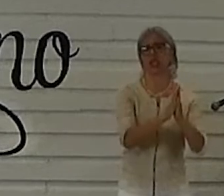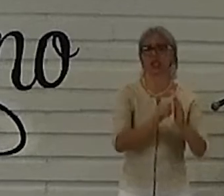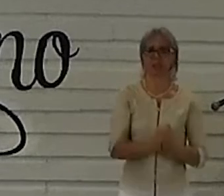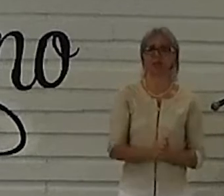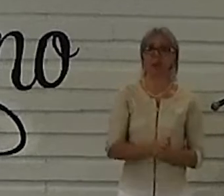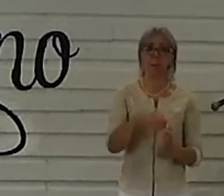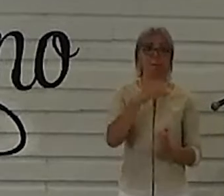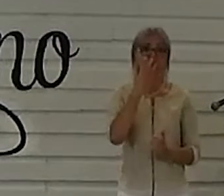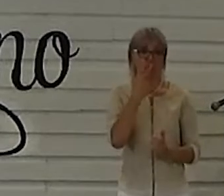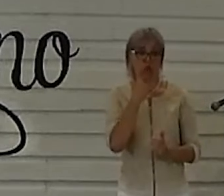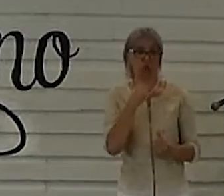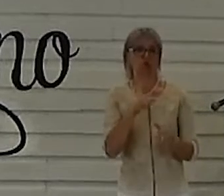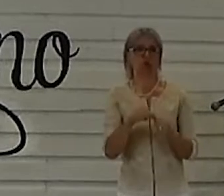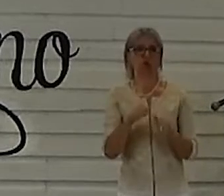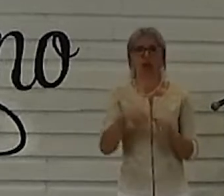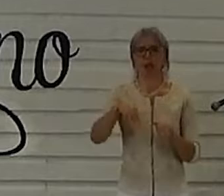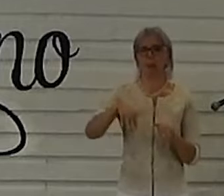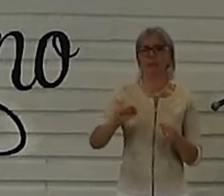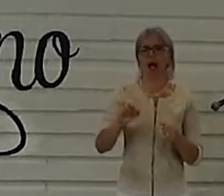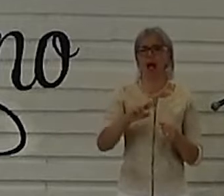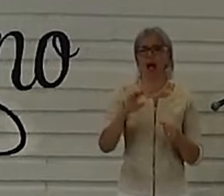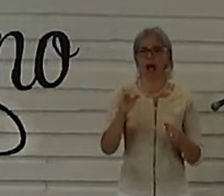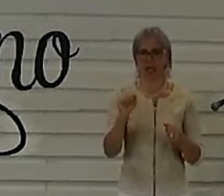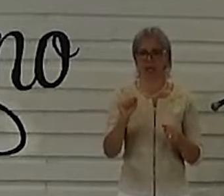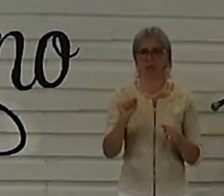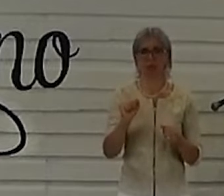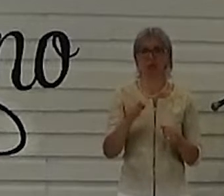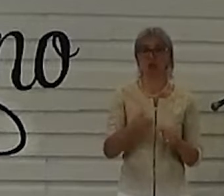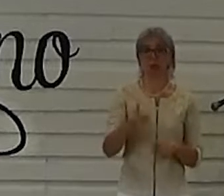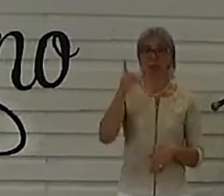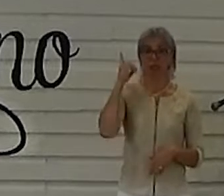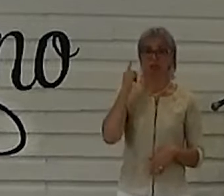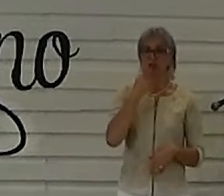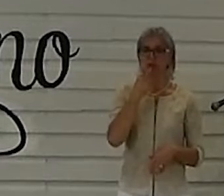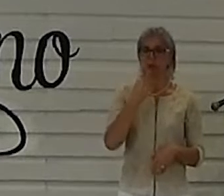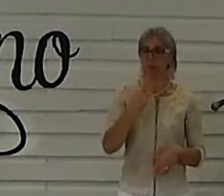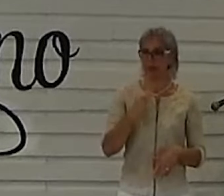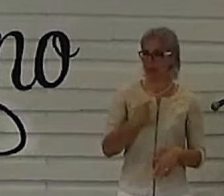Mara. Dove sei, Mara? Eccola lì, domenica scorsa. Mara mi ha detto: pastore, ma domenica